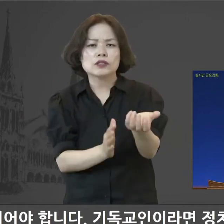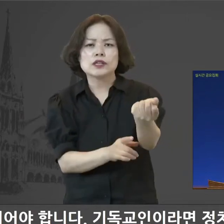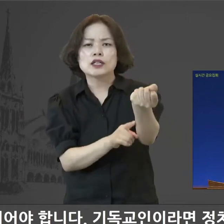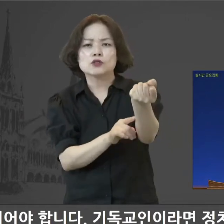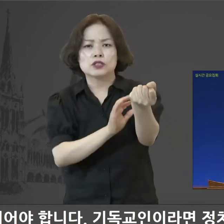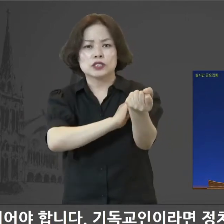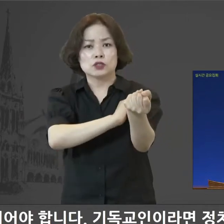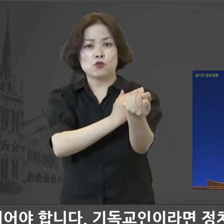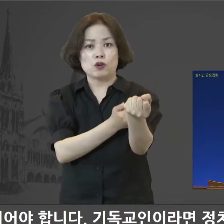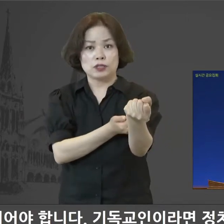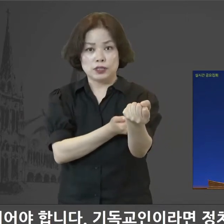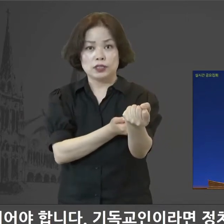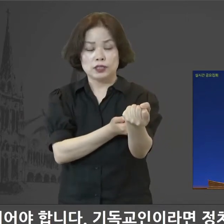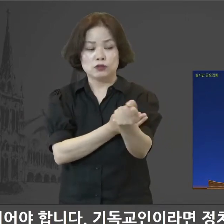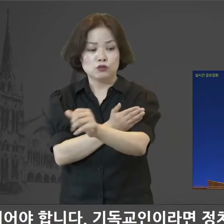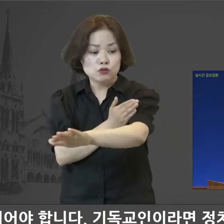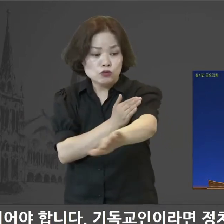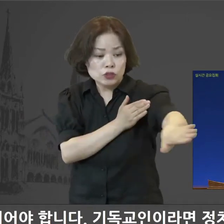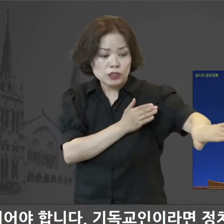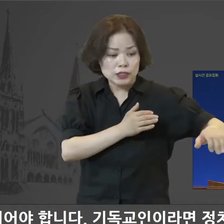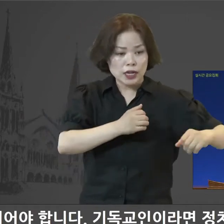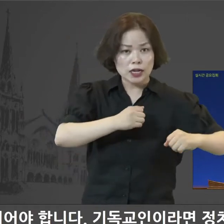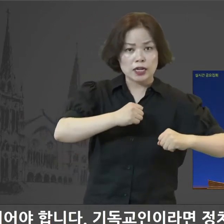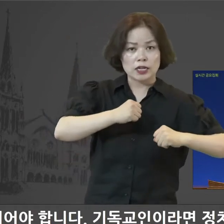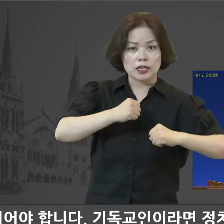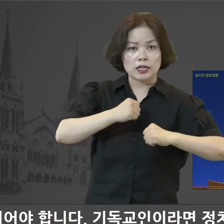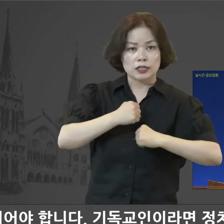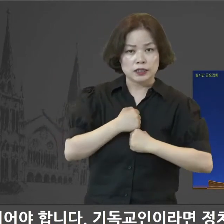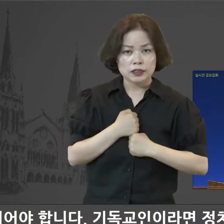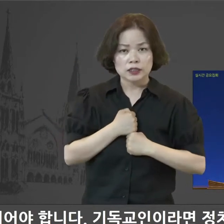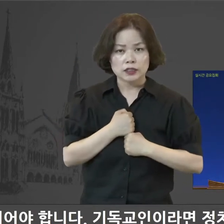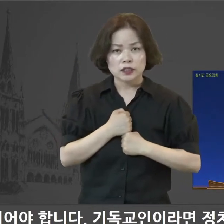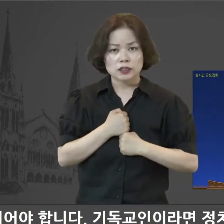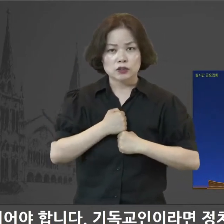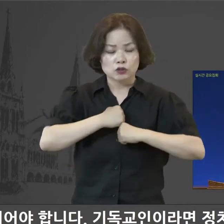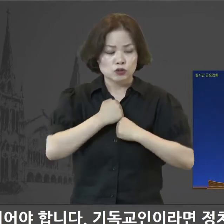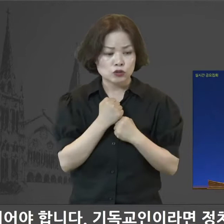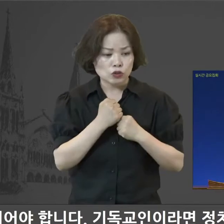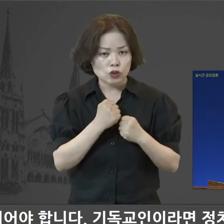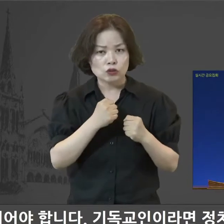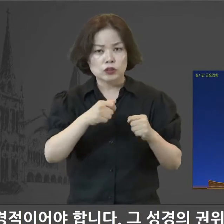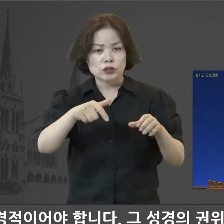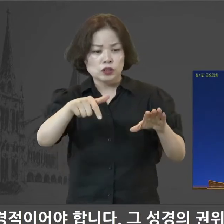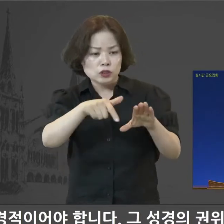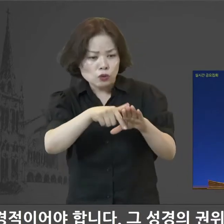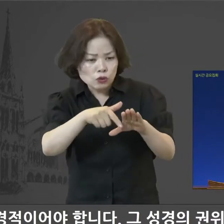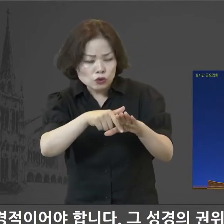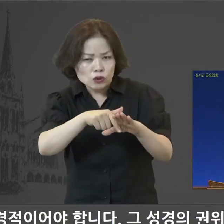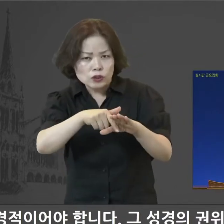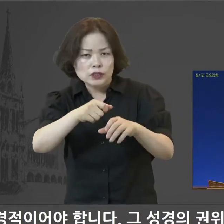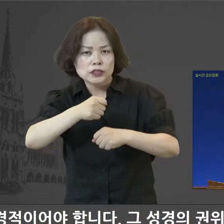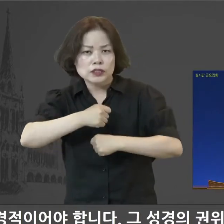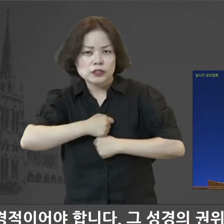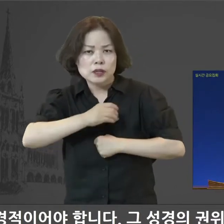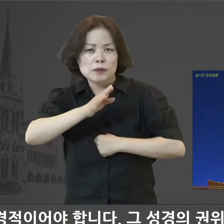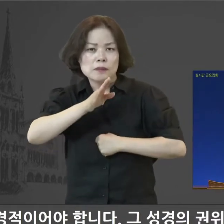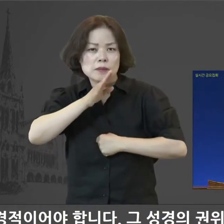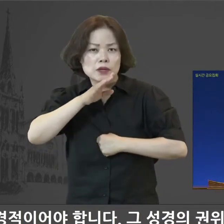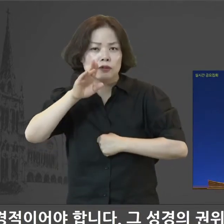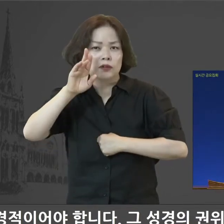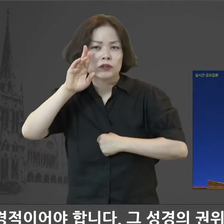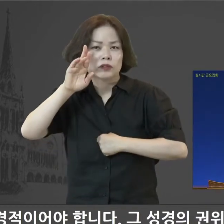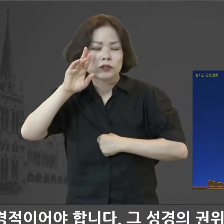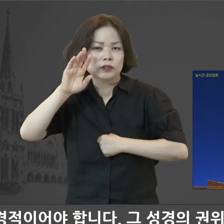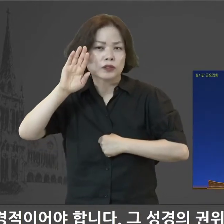권위, 그리고 우리가 지켜왔던 문화 속에서 기독교인들이 지켜왔던 옳고 그름의 판단